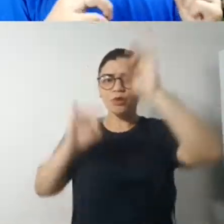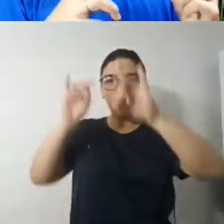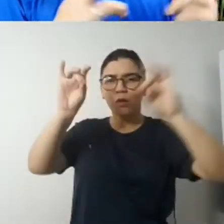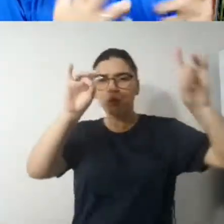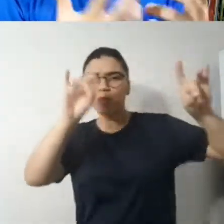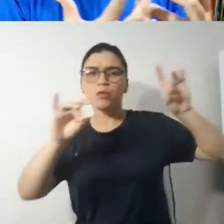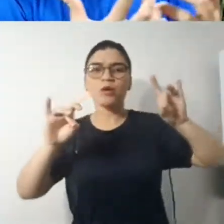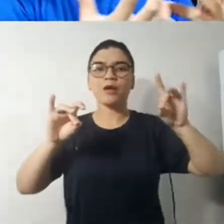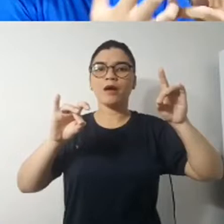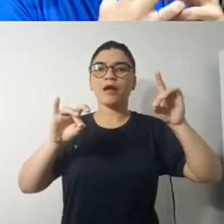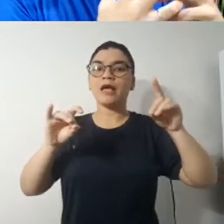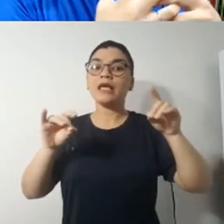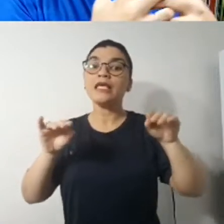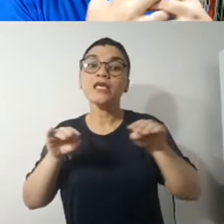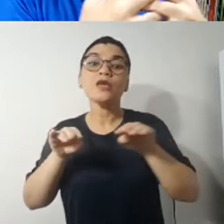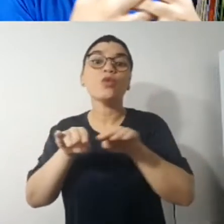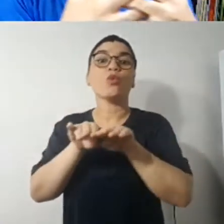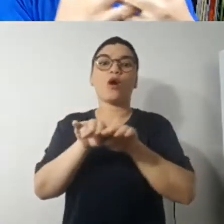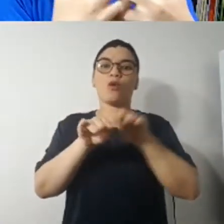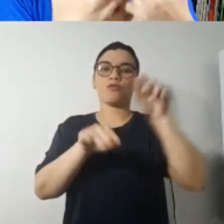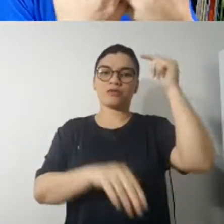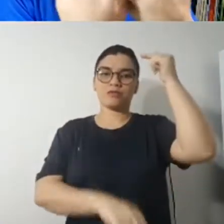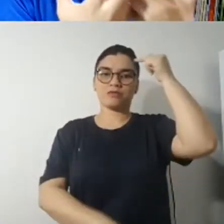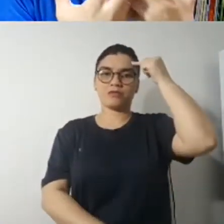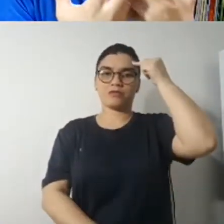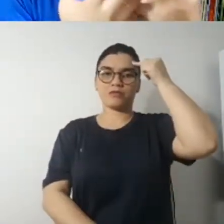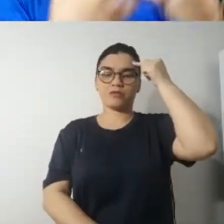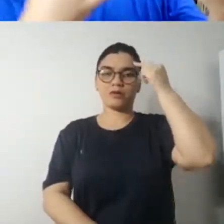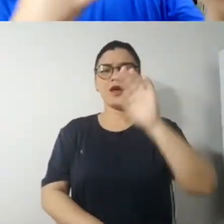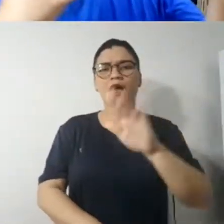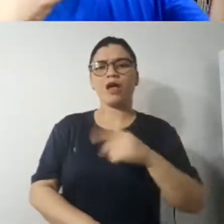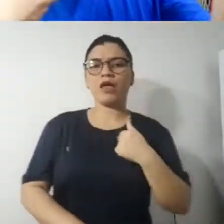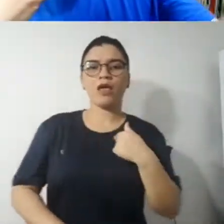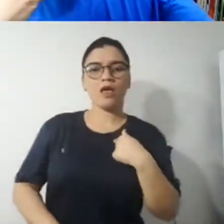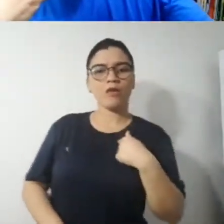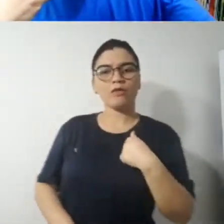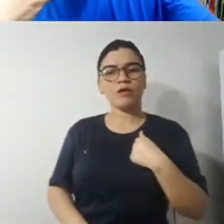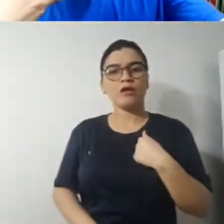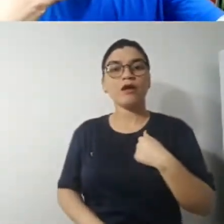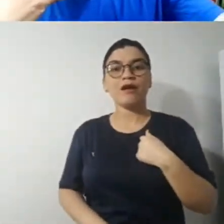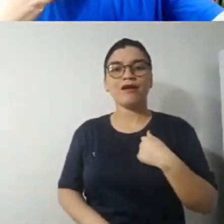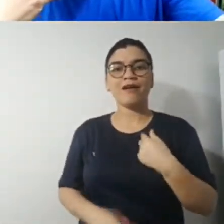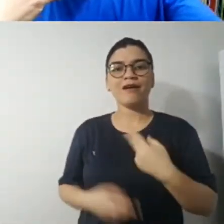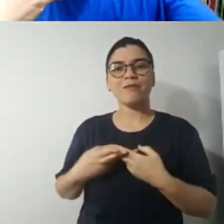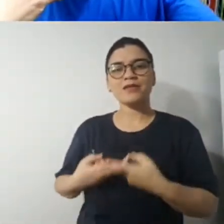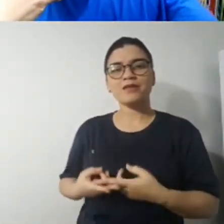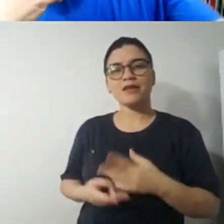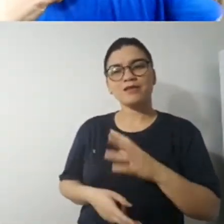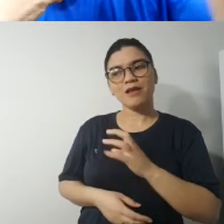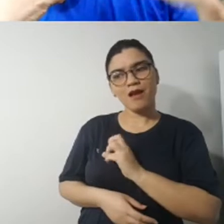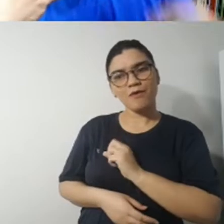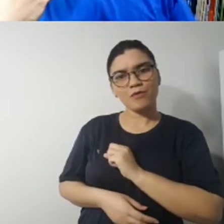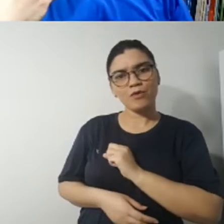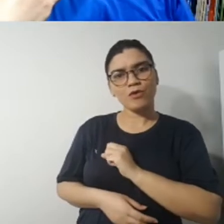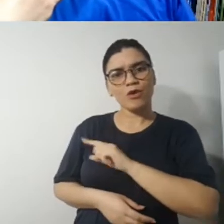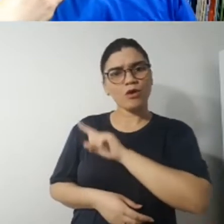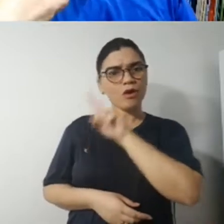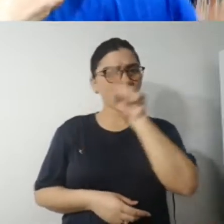quando eu olho para alguém de modo compassivo, aquela outra pessoa pode até ter características que me